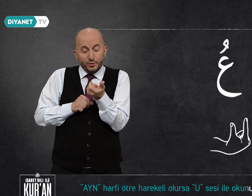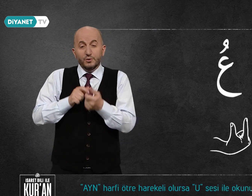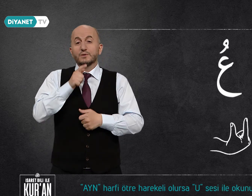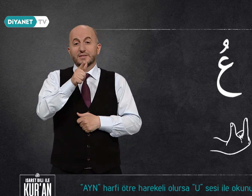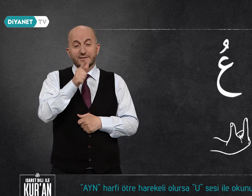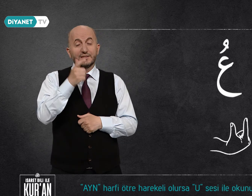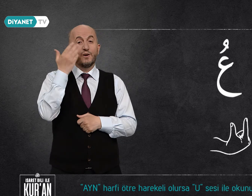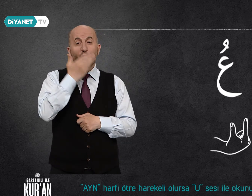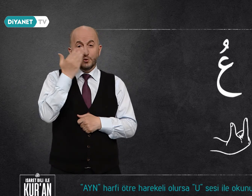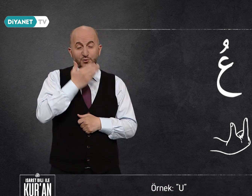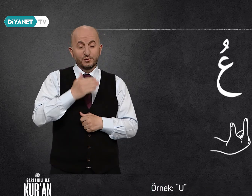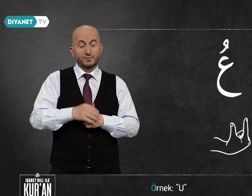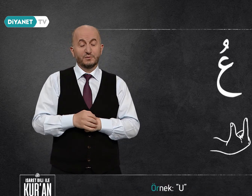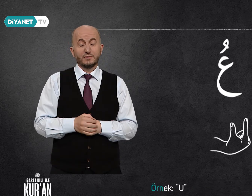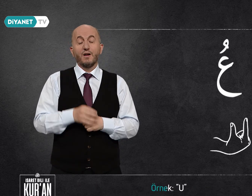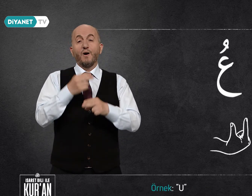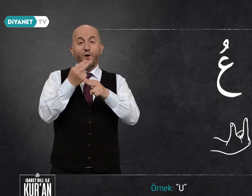okunur örnek